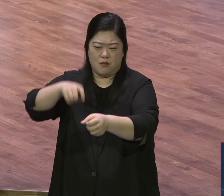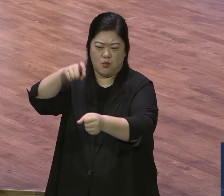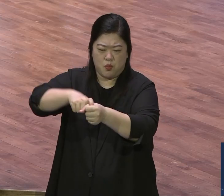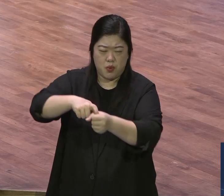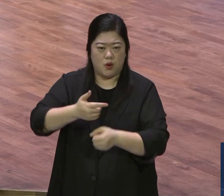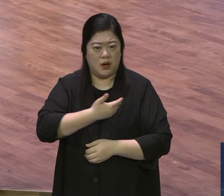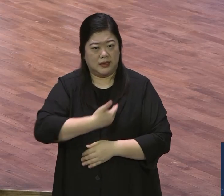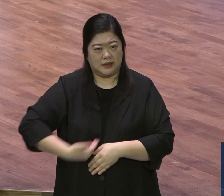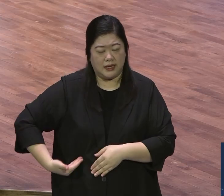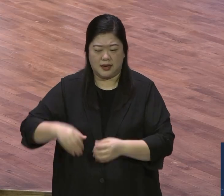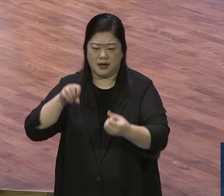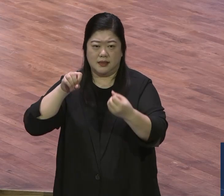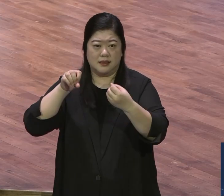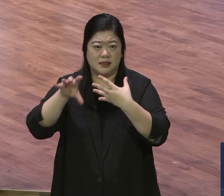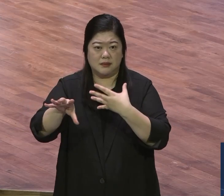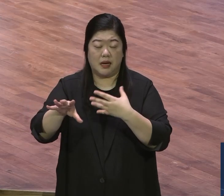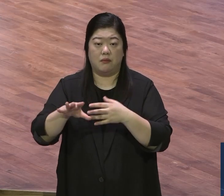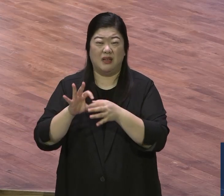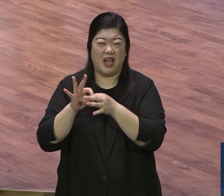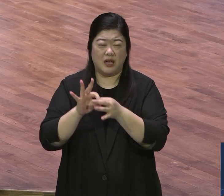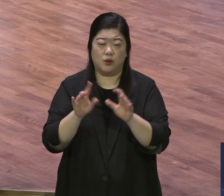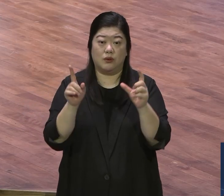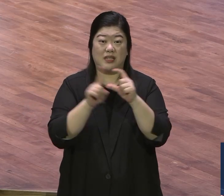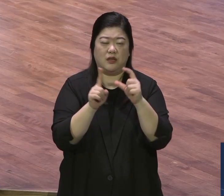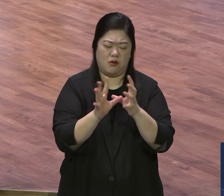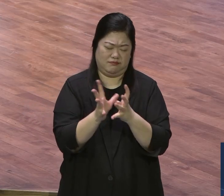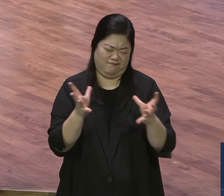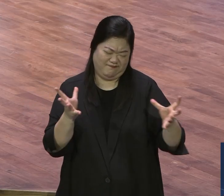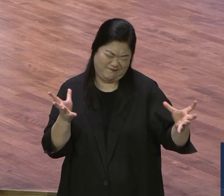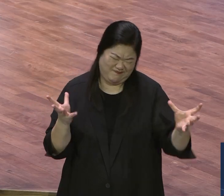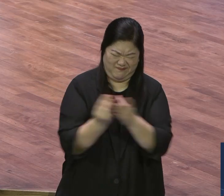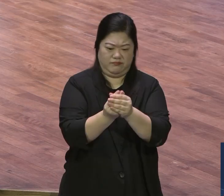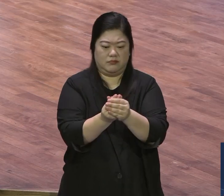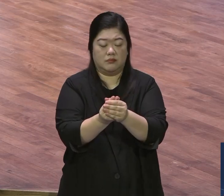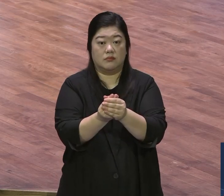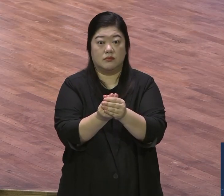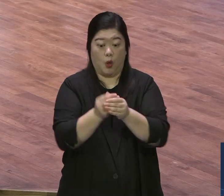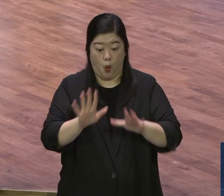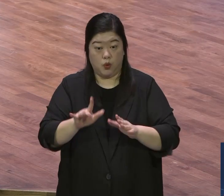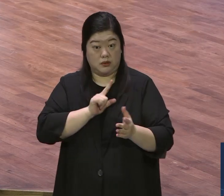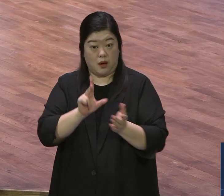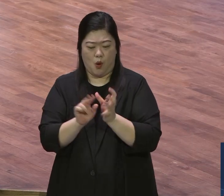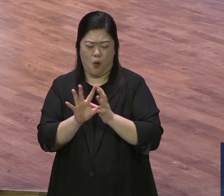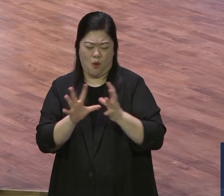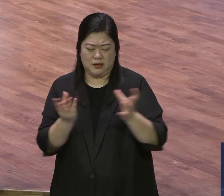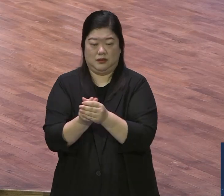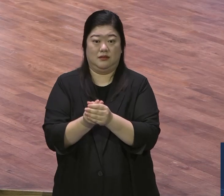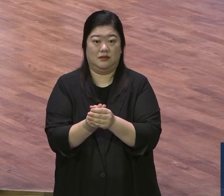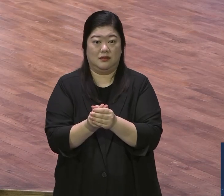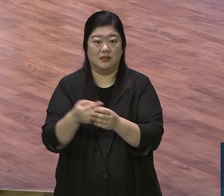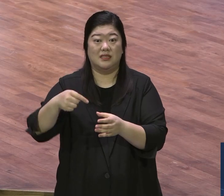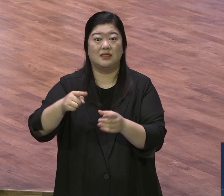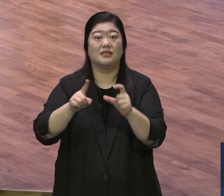제자 절대 응답 절대 절대 절대 절대 보금 체질 오늘 제목도 절대